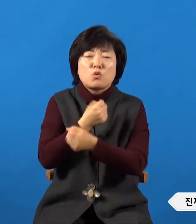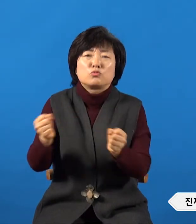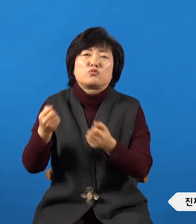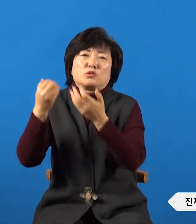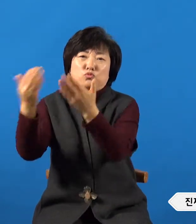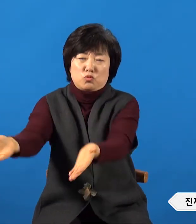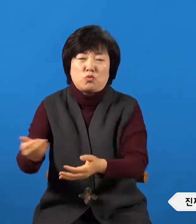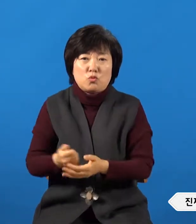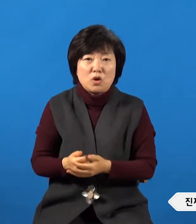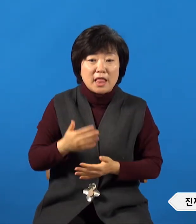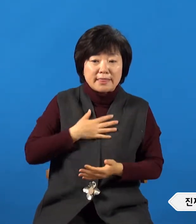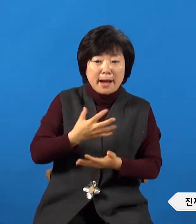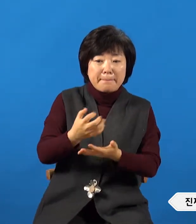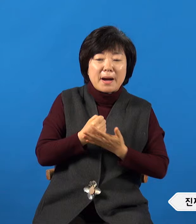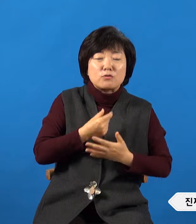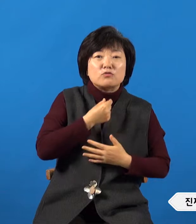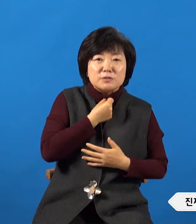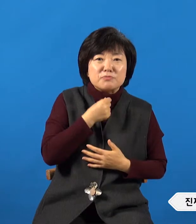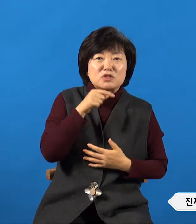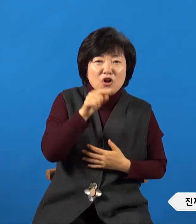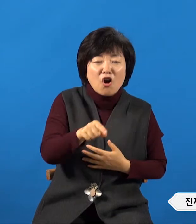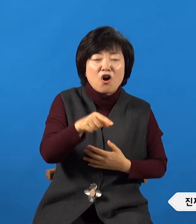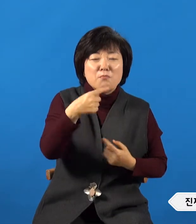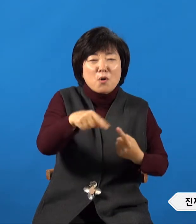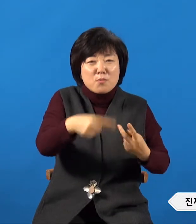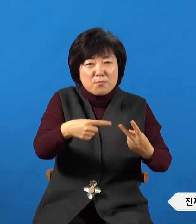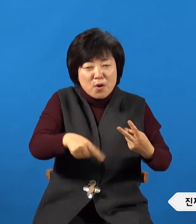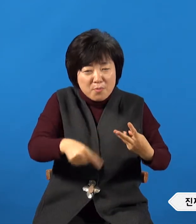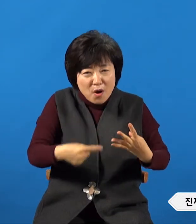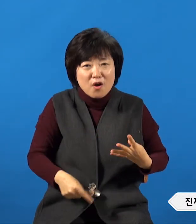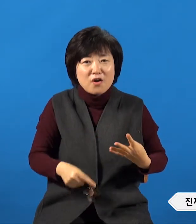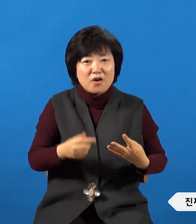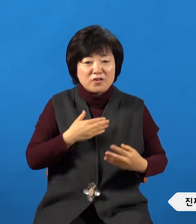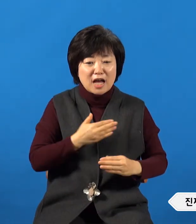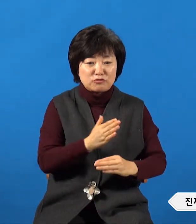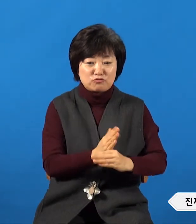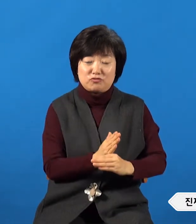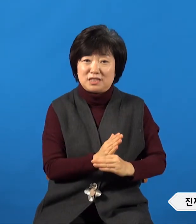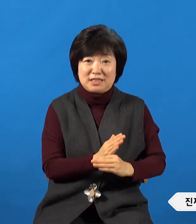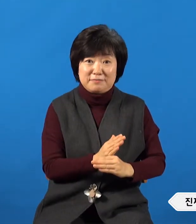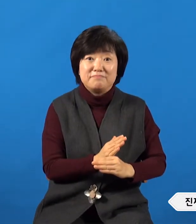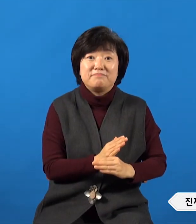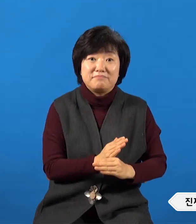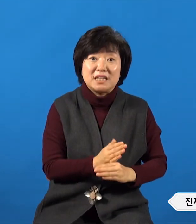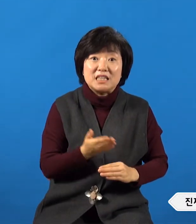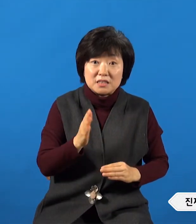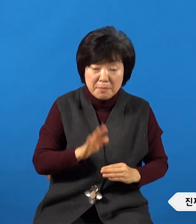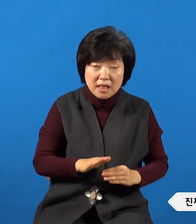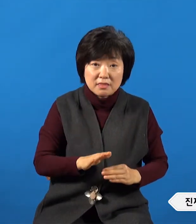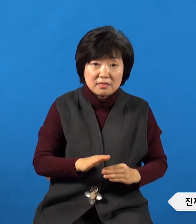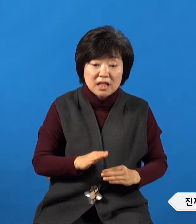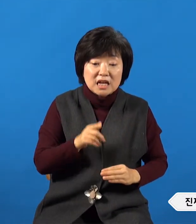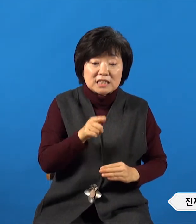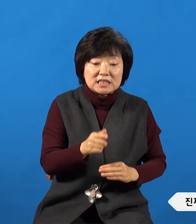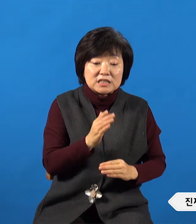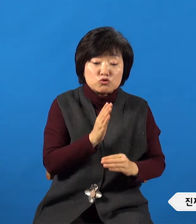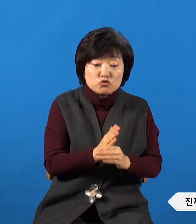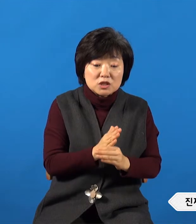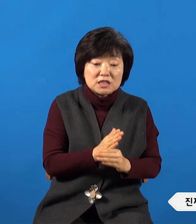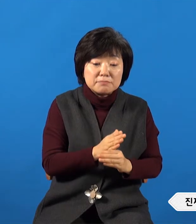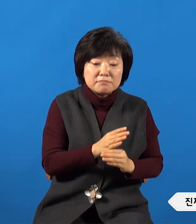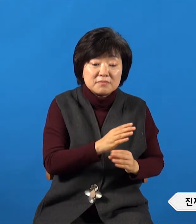라고 말씀합니다. 내가 받고 싶은 것들은 이야기합니다. 여전히 내가 중심이 있습니다. 그런데 그것이 아니라